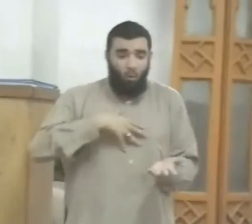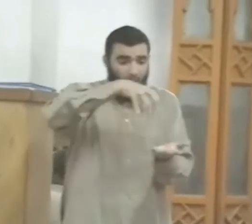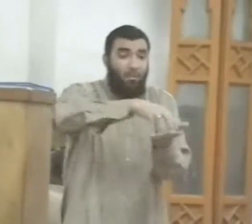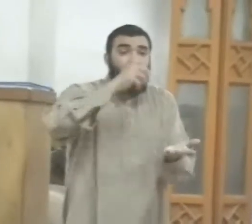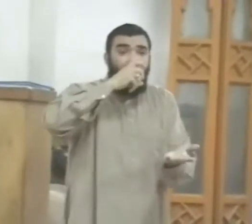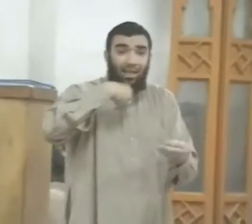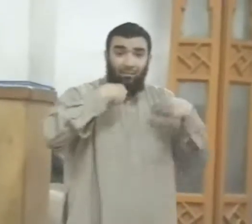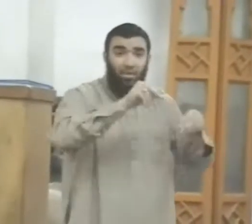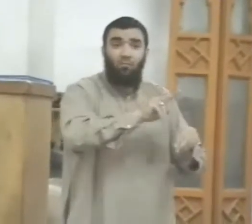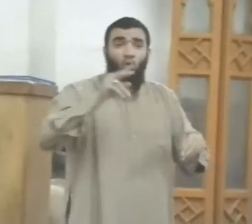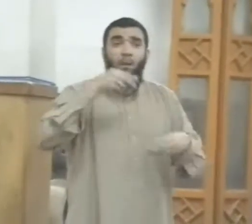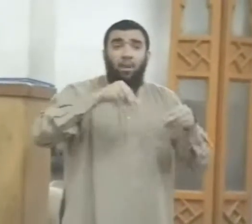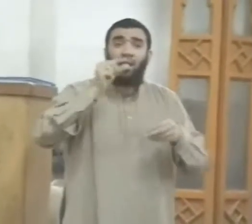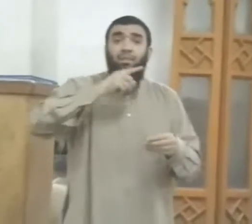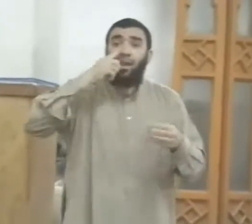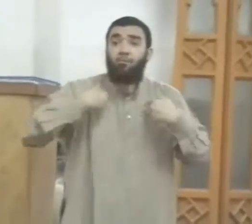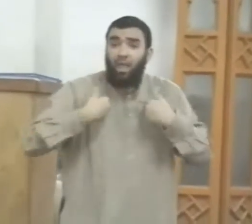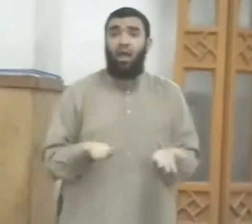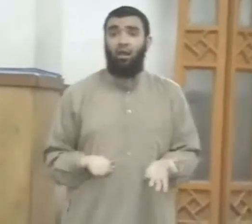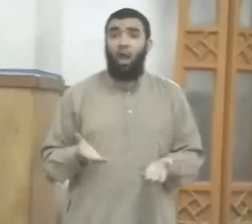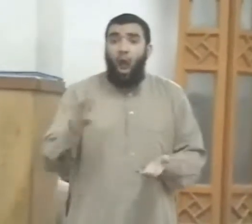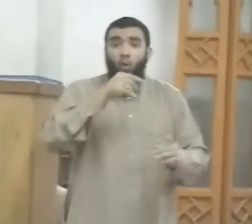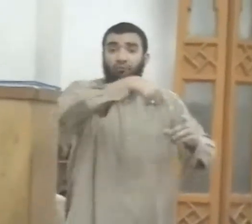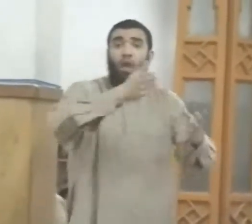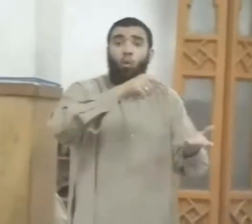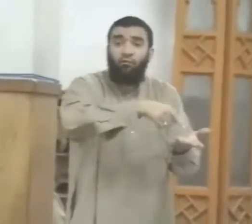لبلادنا واوطاننا انما هو بعض ديننا،